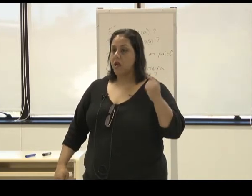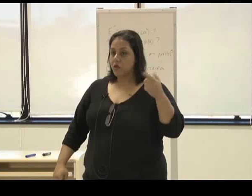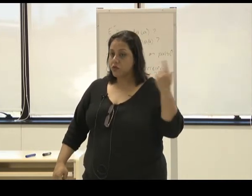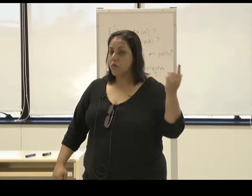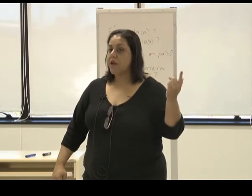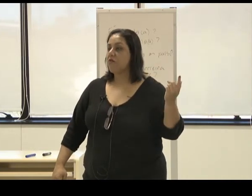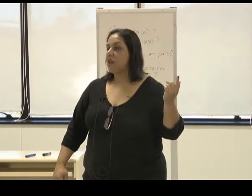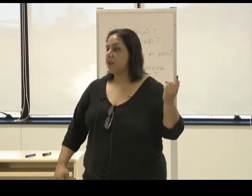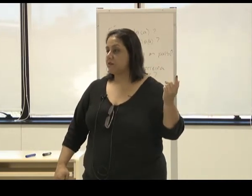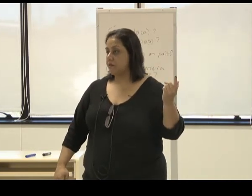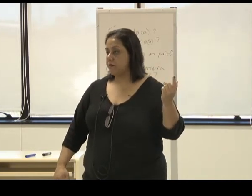uma referência.